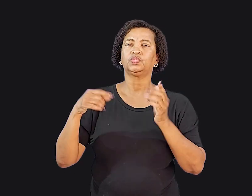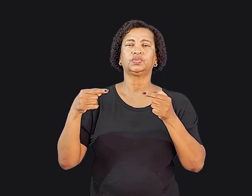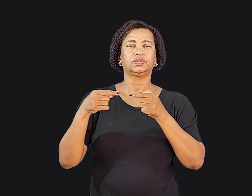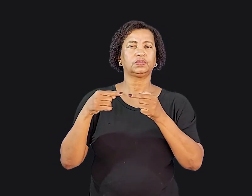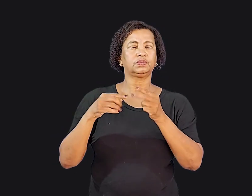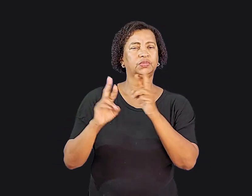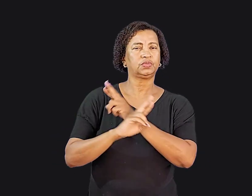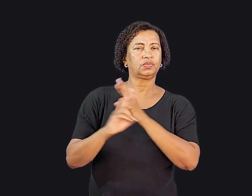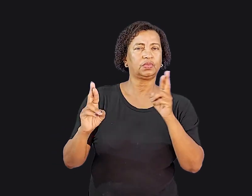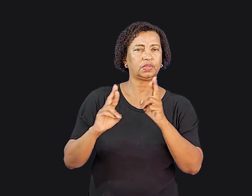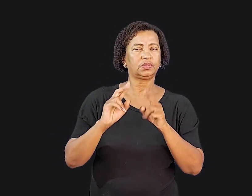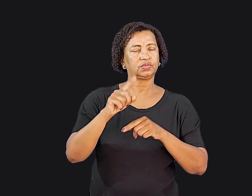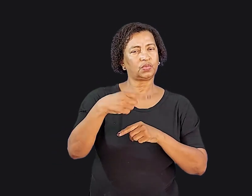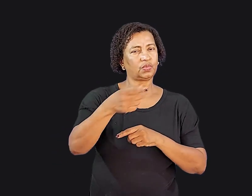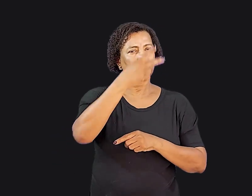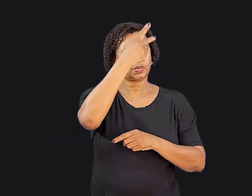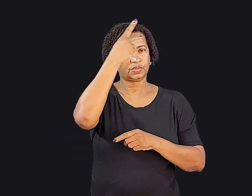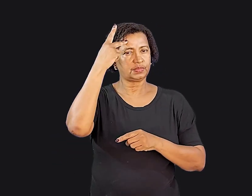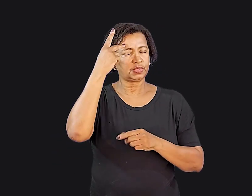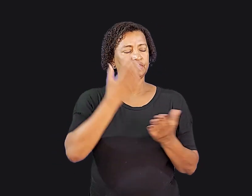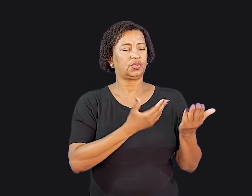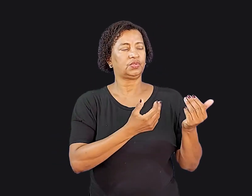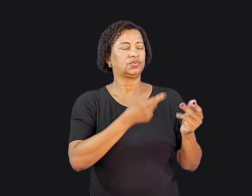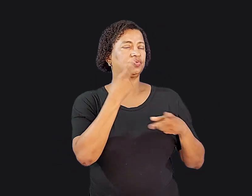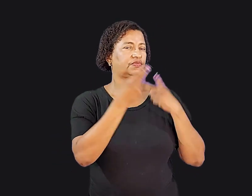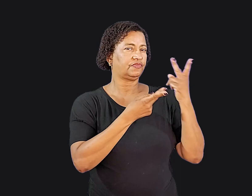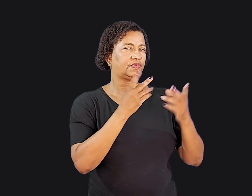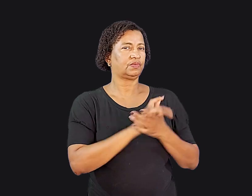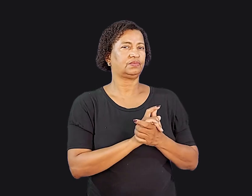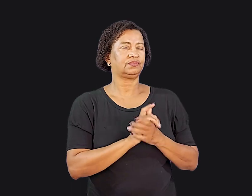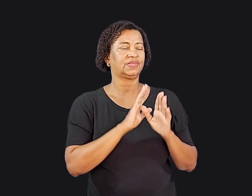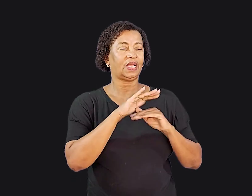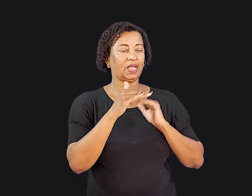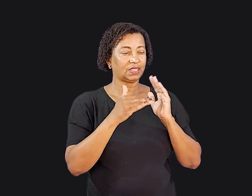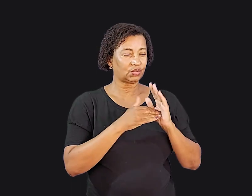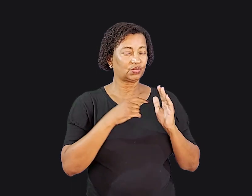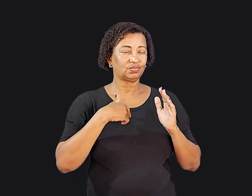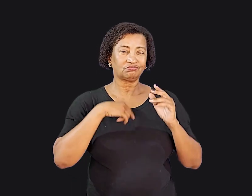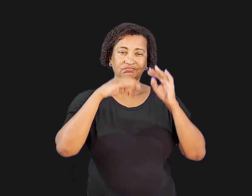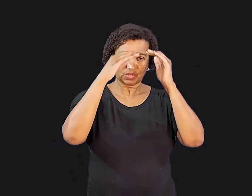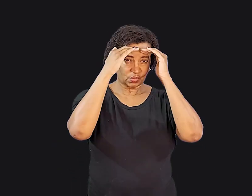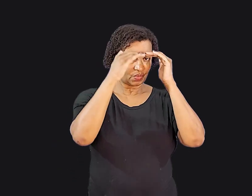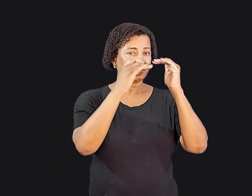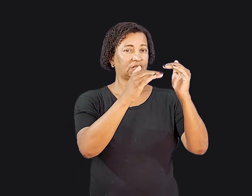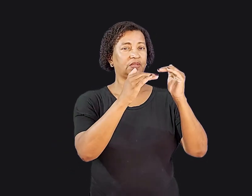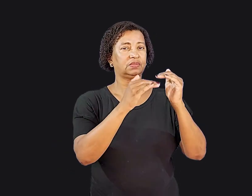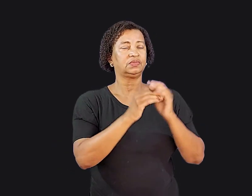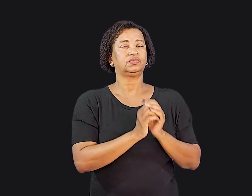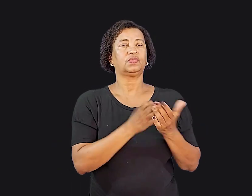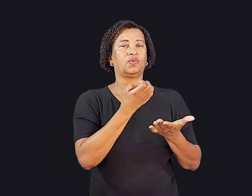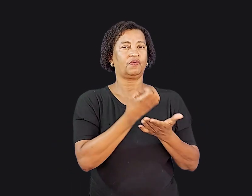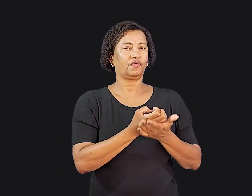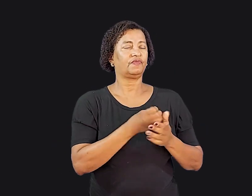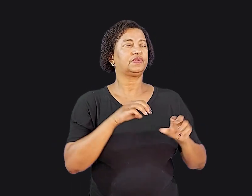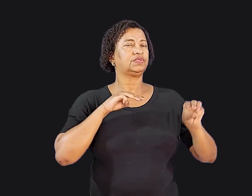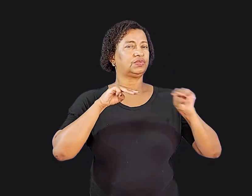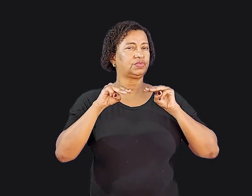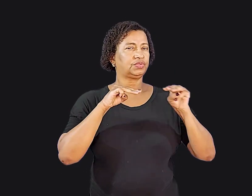nosso relacionamento com o próximo. E o jovem disse, a tudo isso tenho obedecido. No Evangelho de Marcos encontramos